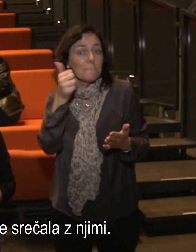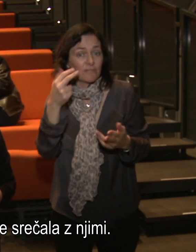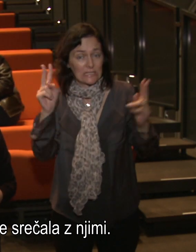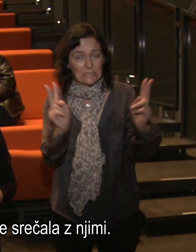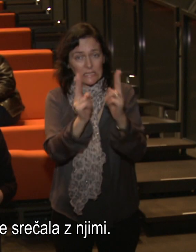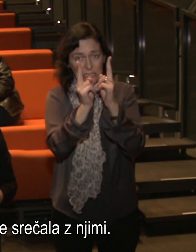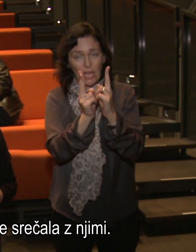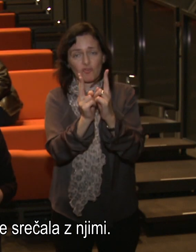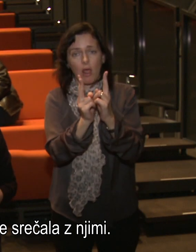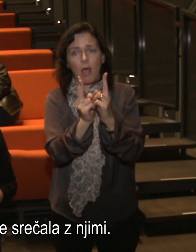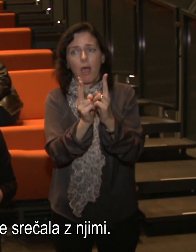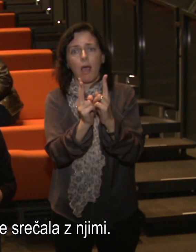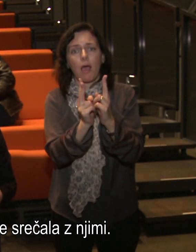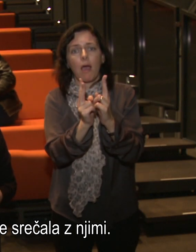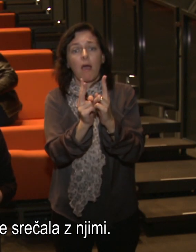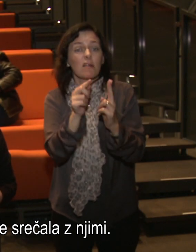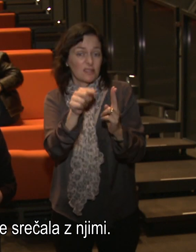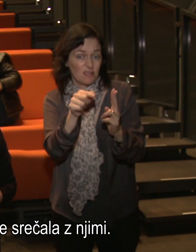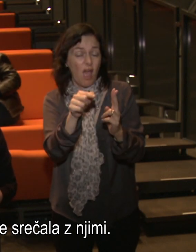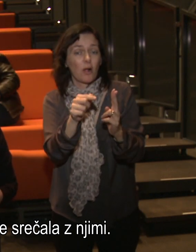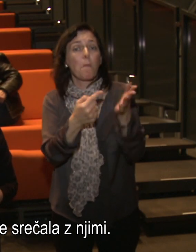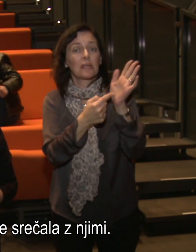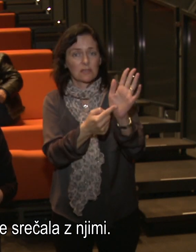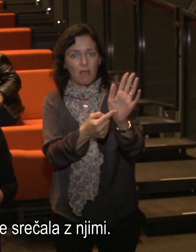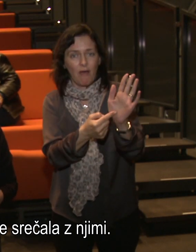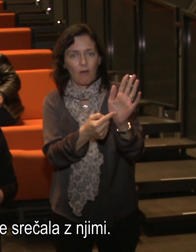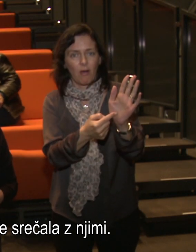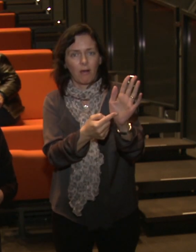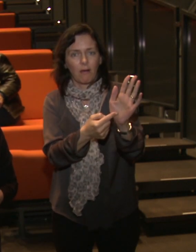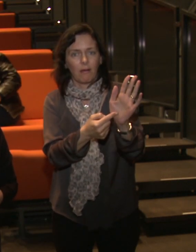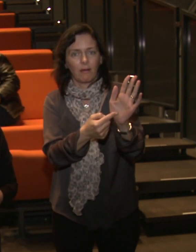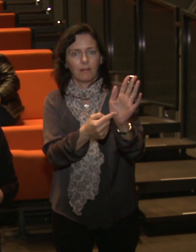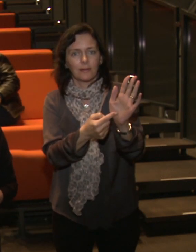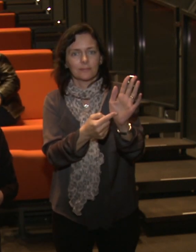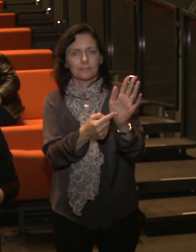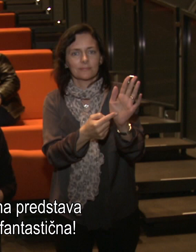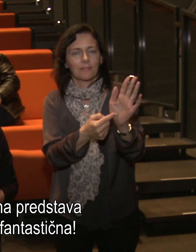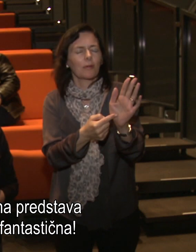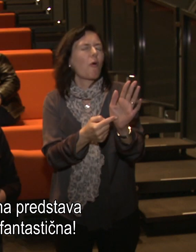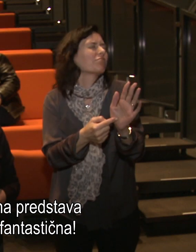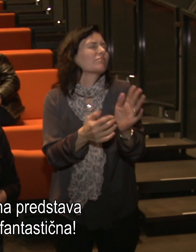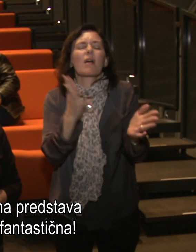srečala z tako predstavo in bila je fantastična.